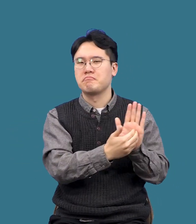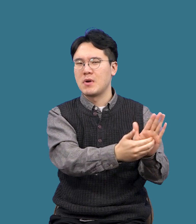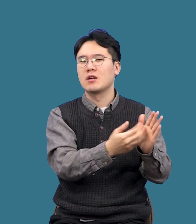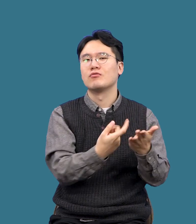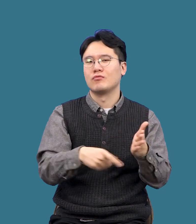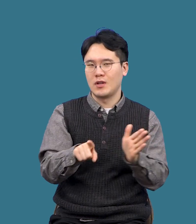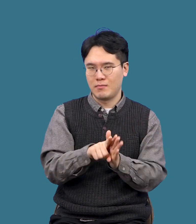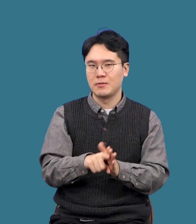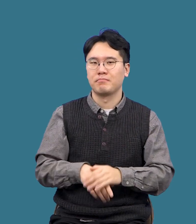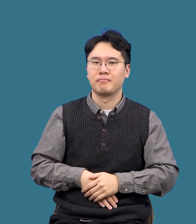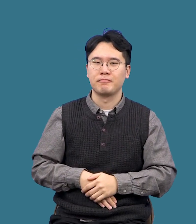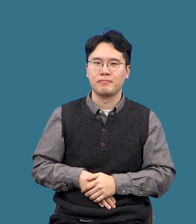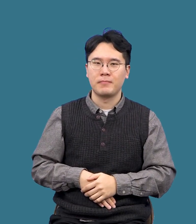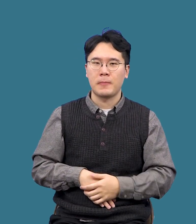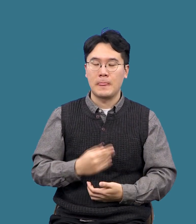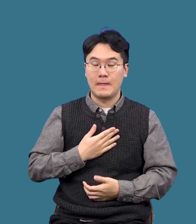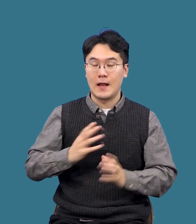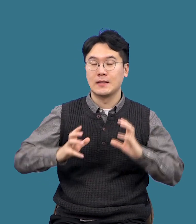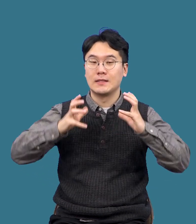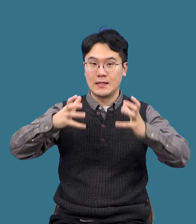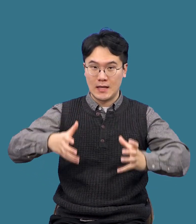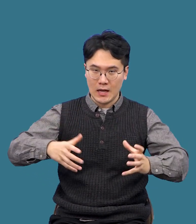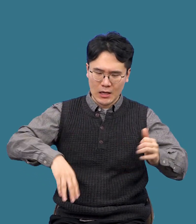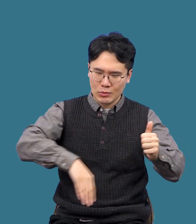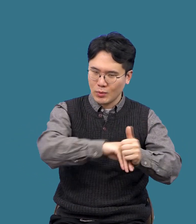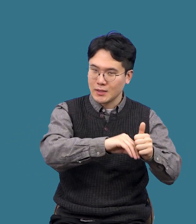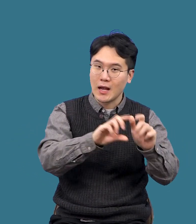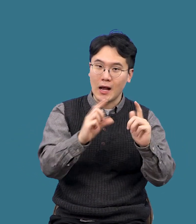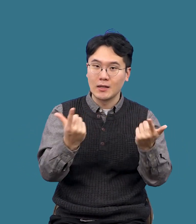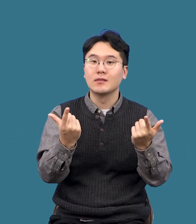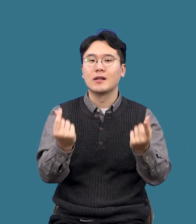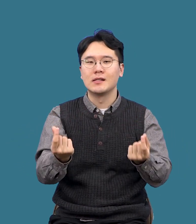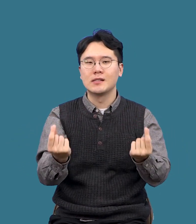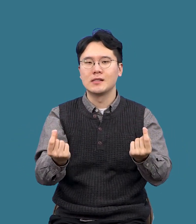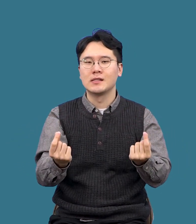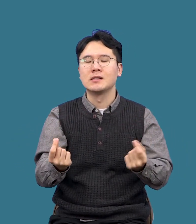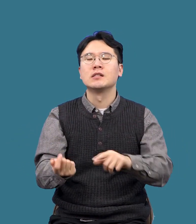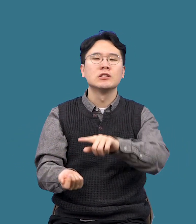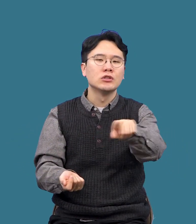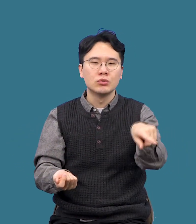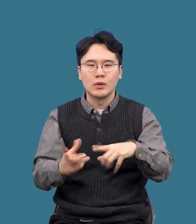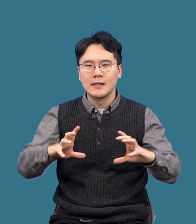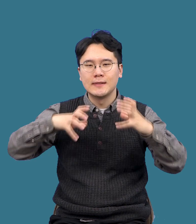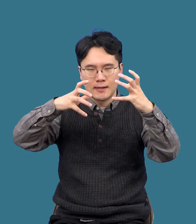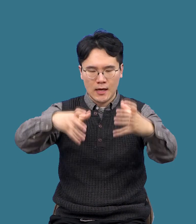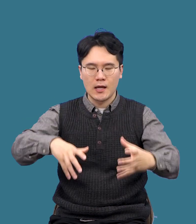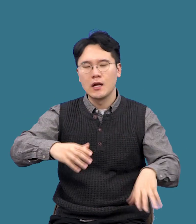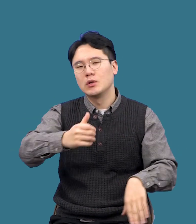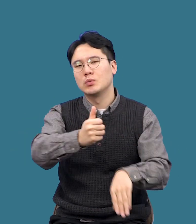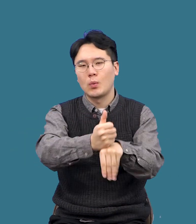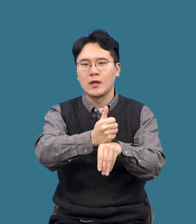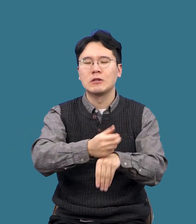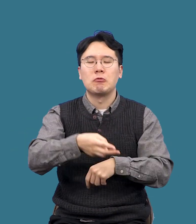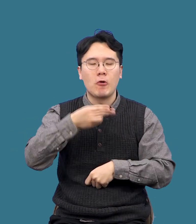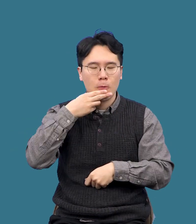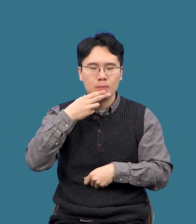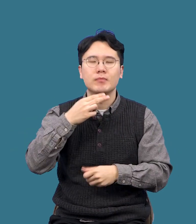내가 세상에 속하지 아니함 같이 그들도 세상에 속하지